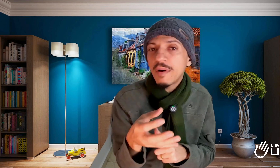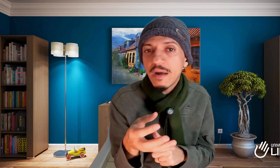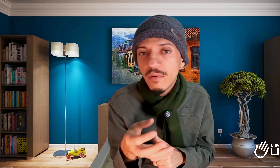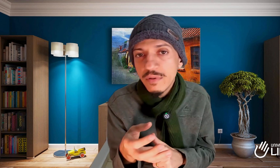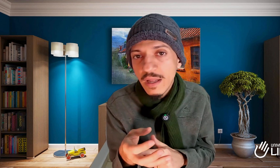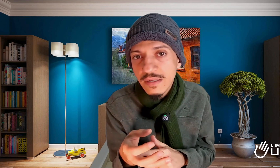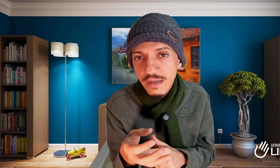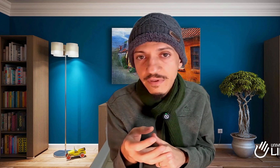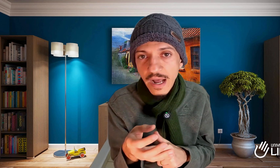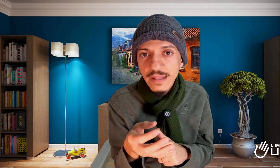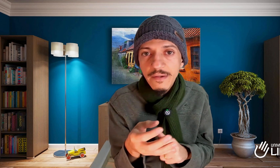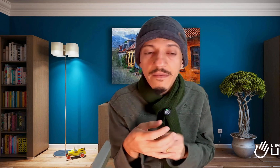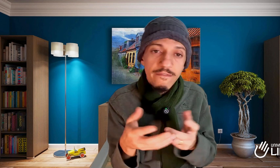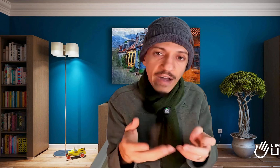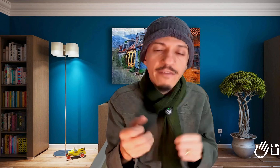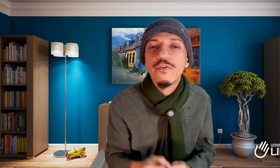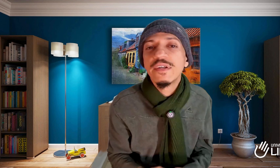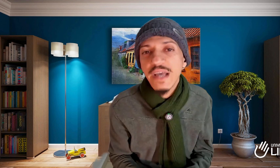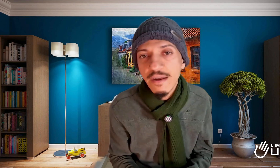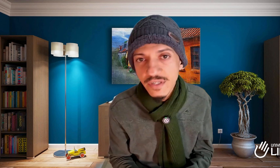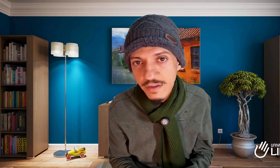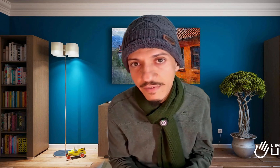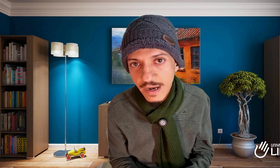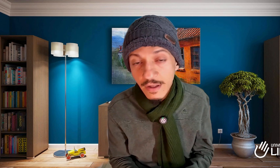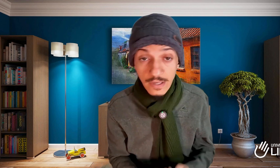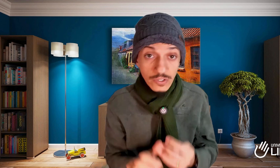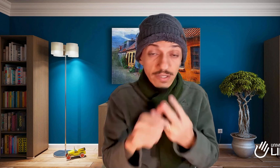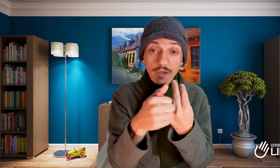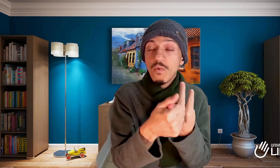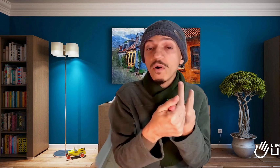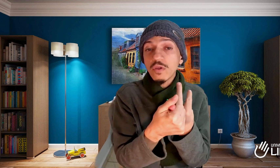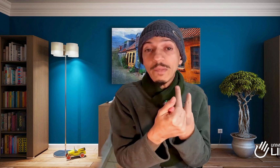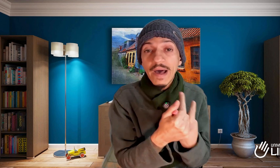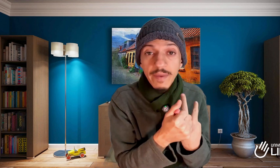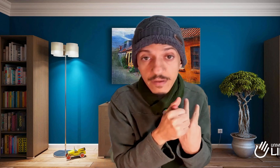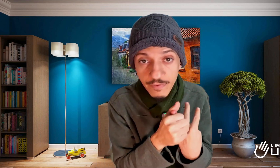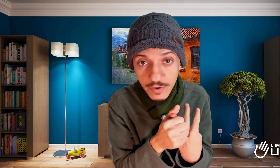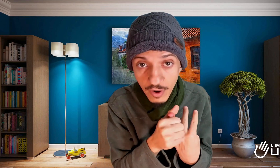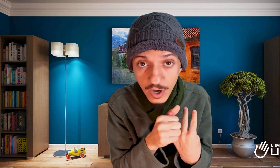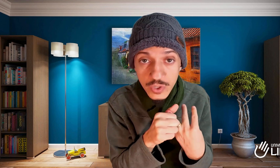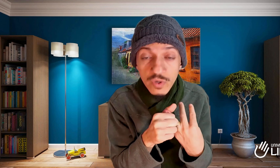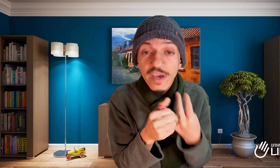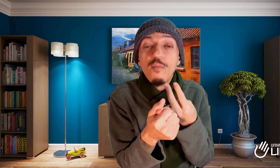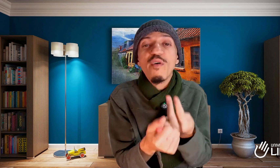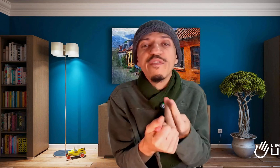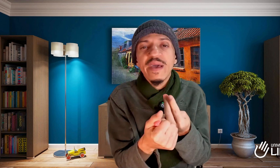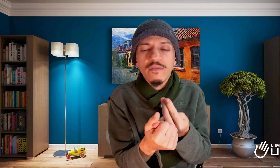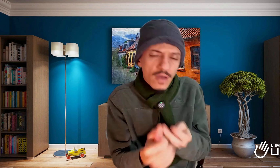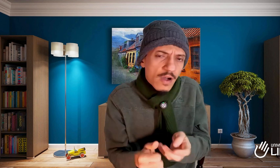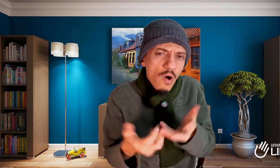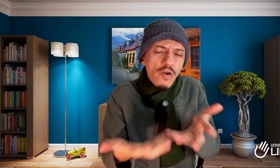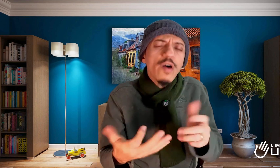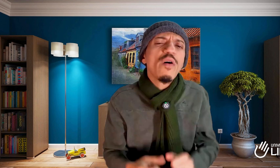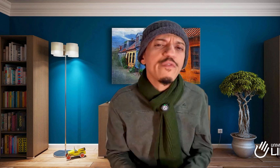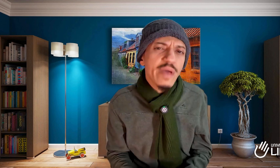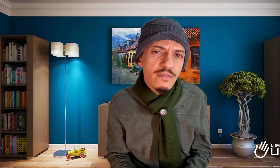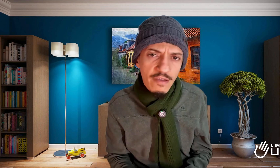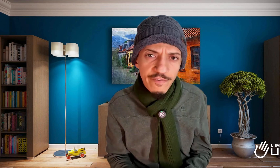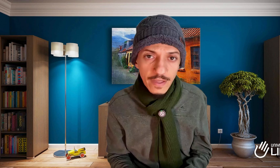mão dele está virada, vai influenciar no significado. Só que tem um outro parâmetro fonológico, que é o movimento. Qual que é o movimento que é feito?